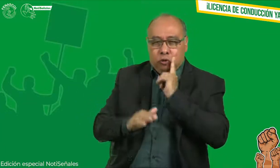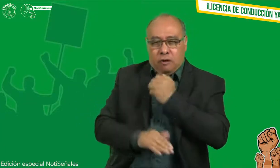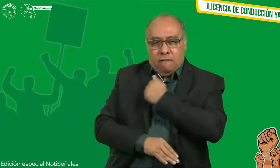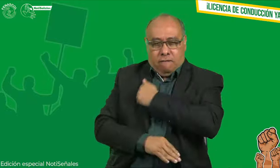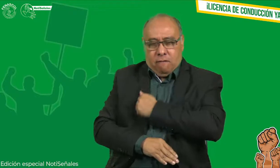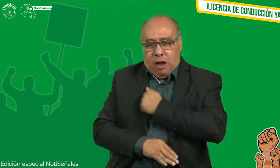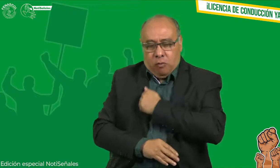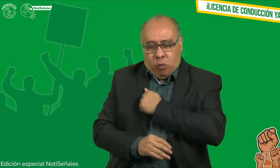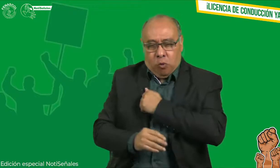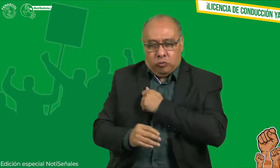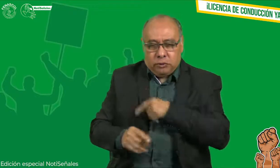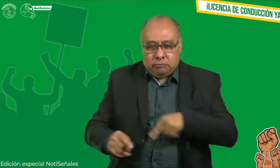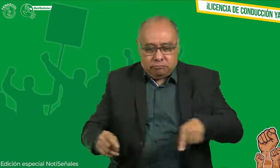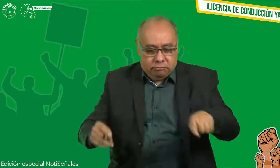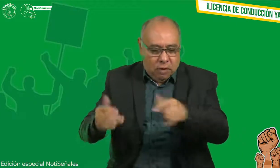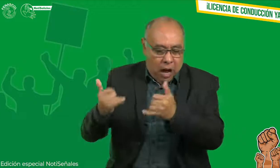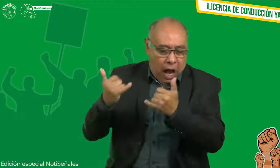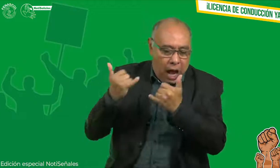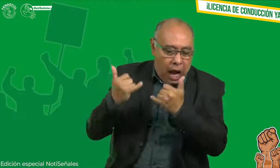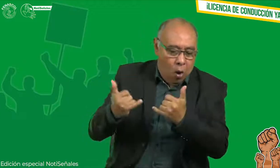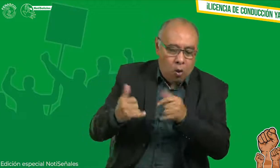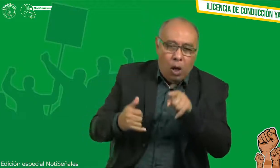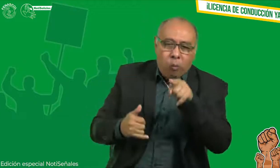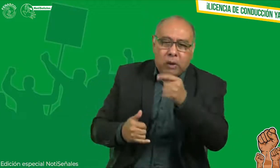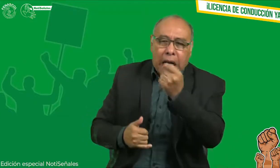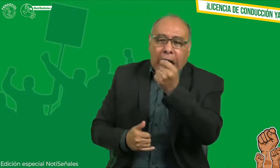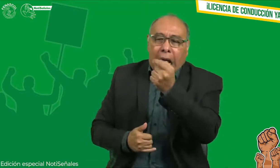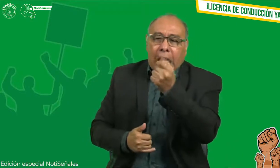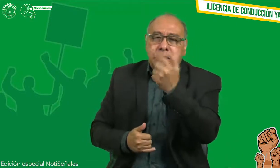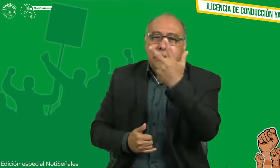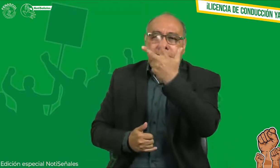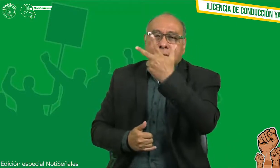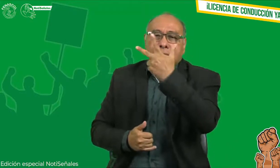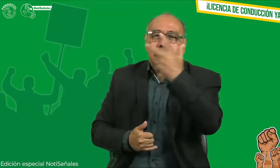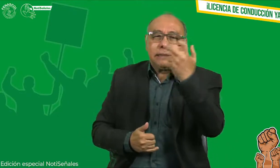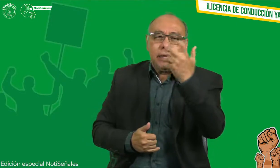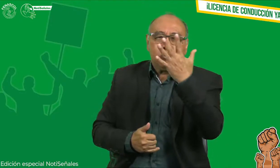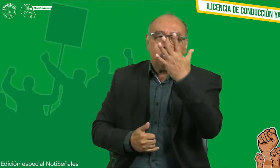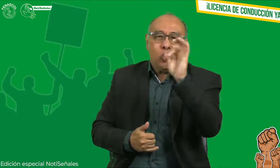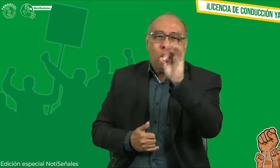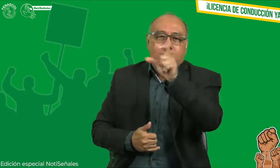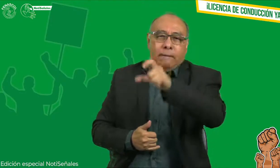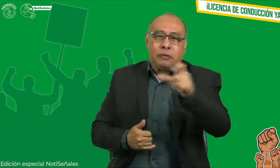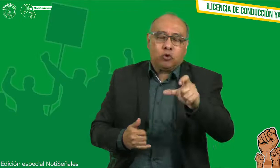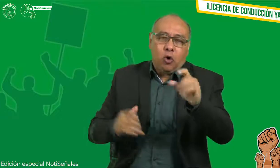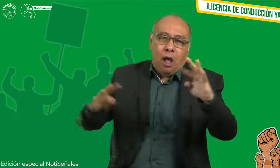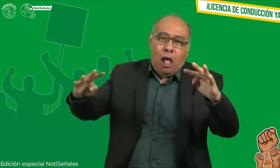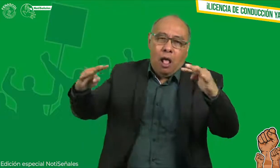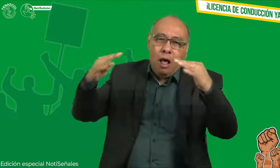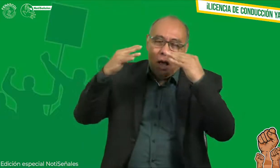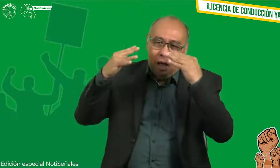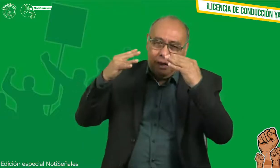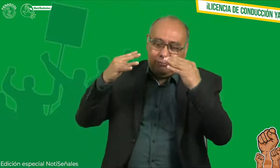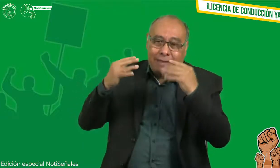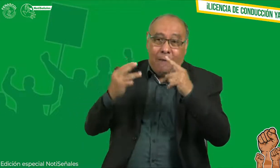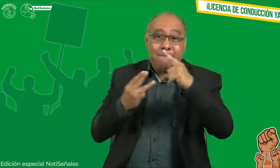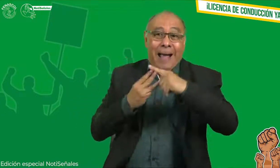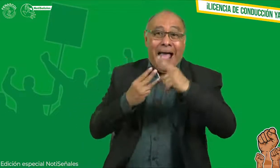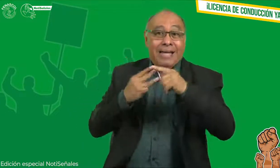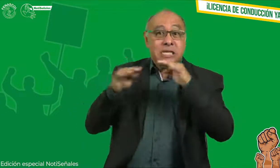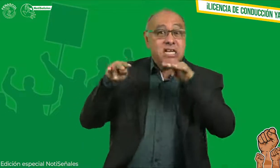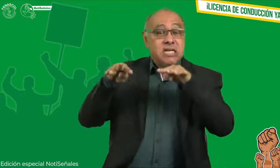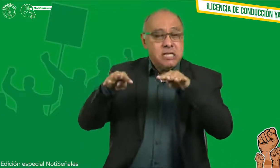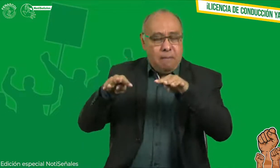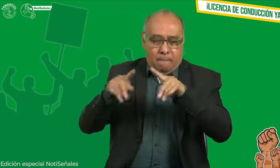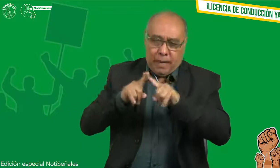temas son sumamente importantes. Y es por eso que le pedimos a la comunidad sorda, a los casi